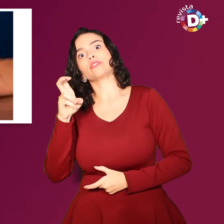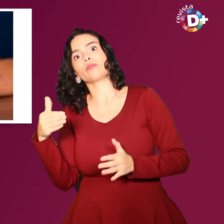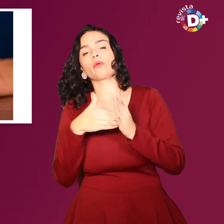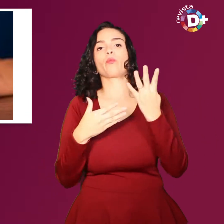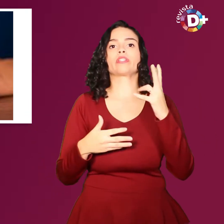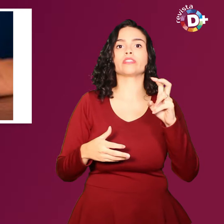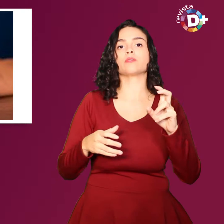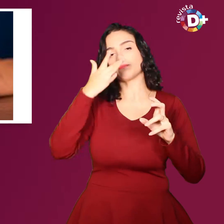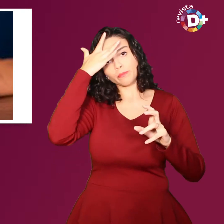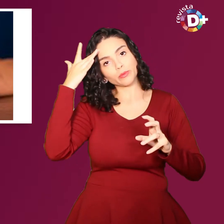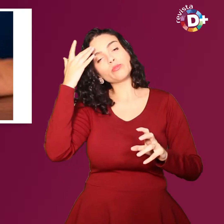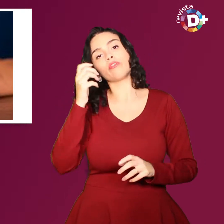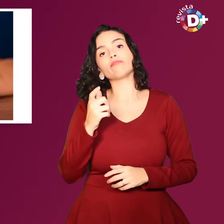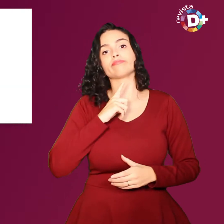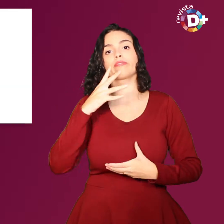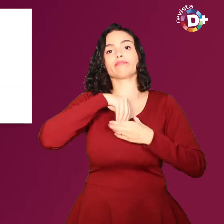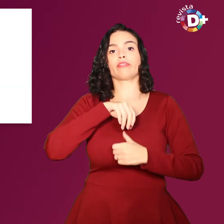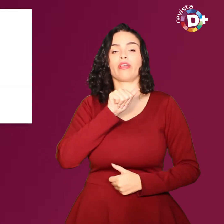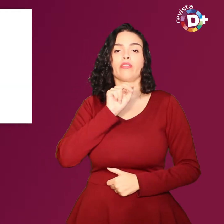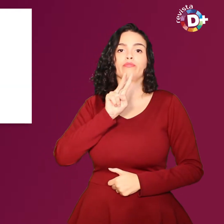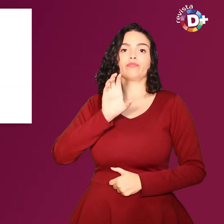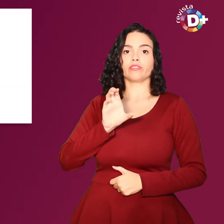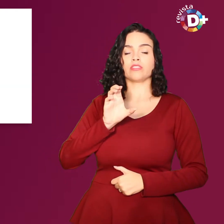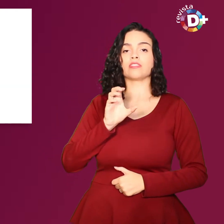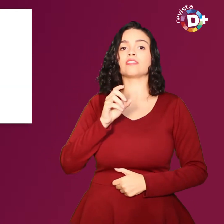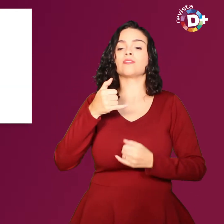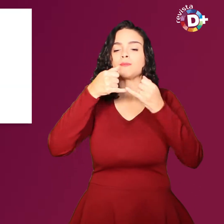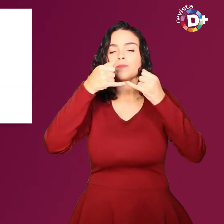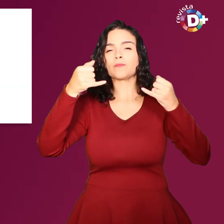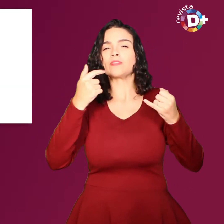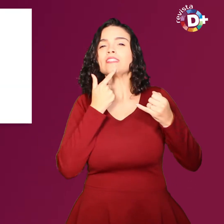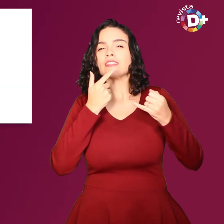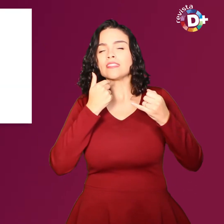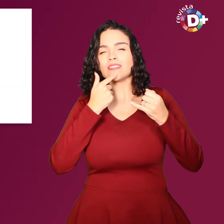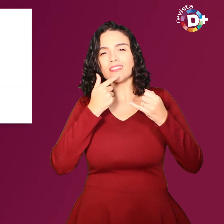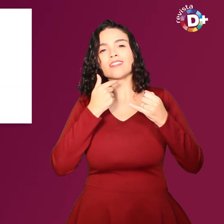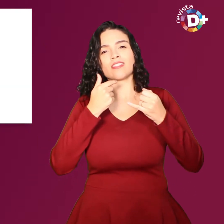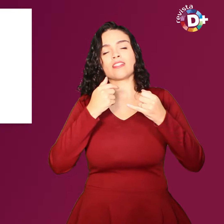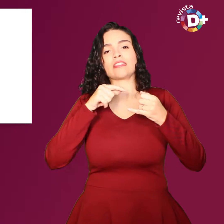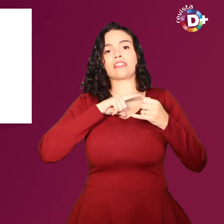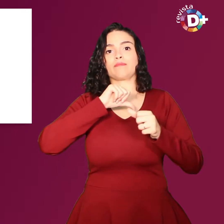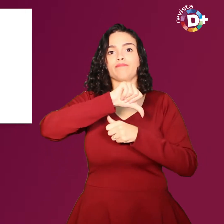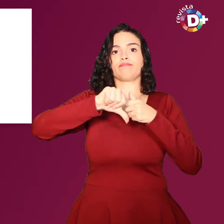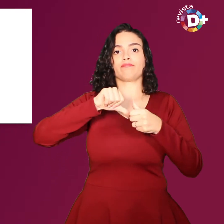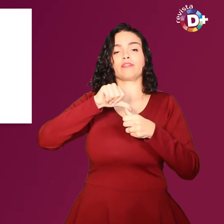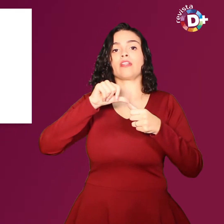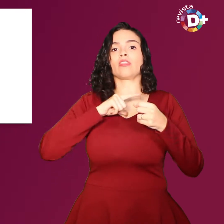35 a 45 anos. Pacientes com essas características têm a saúde dos vasos sanguíneos alterada, o que leva ao